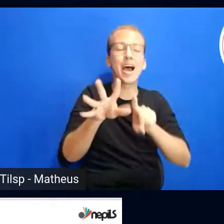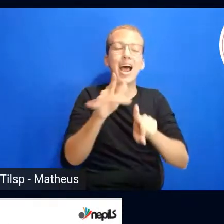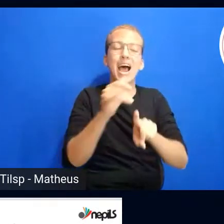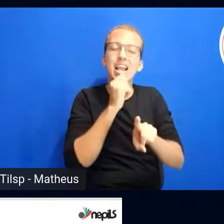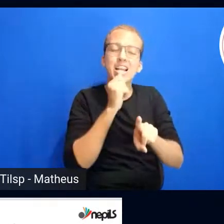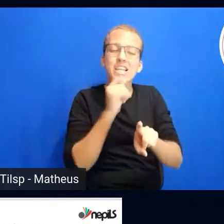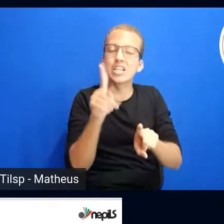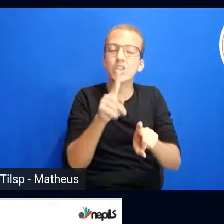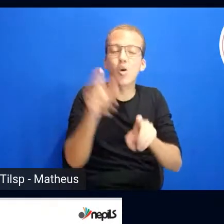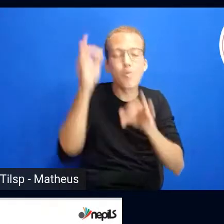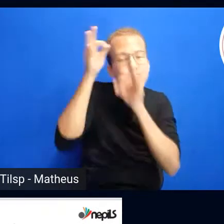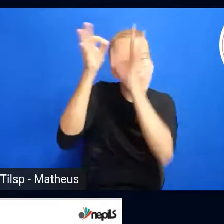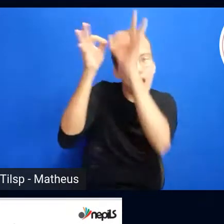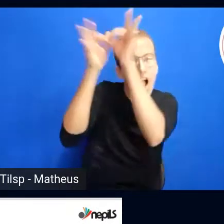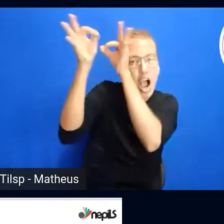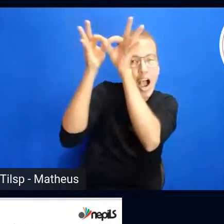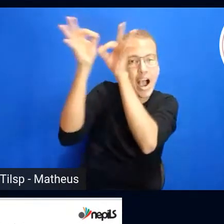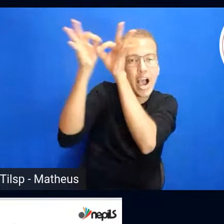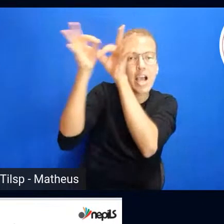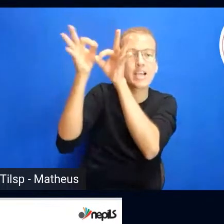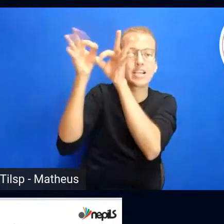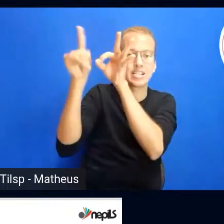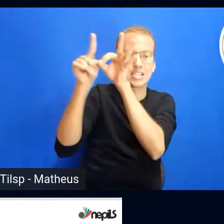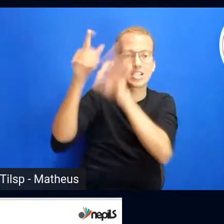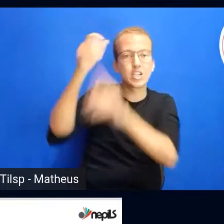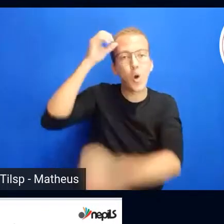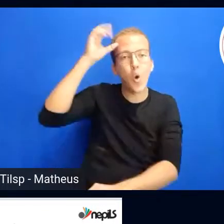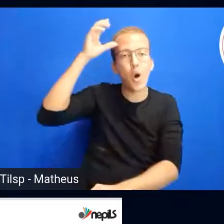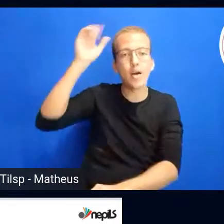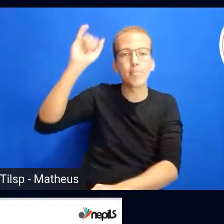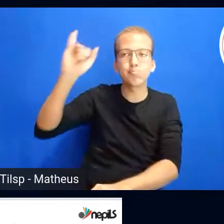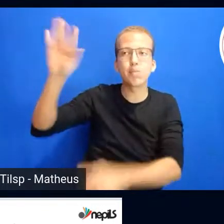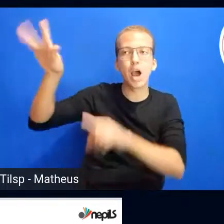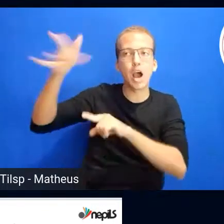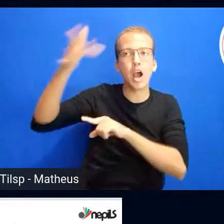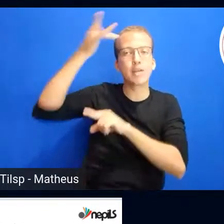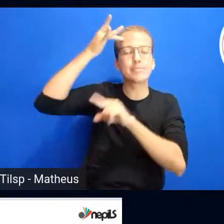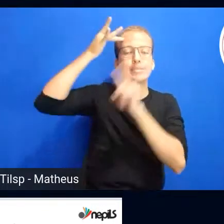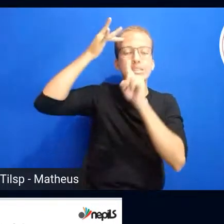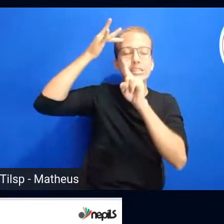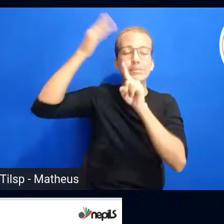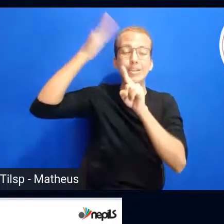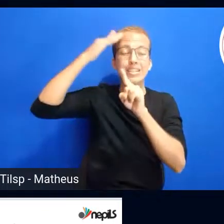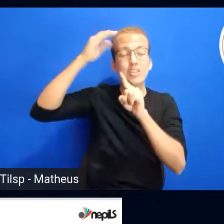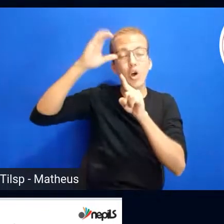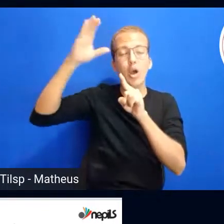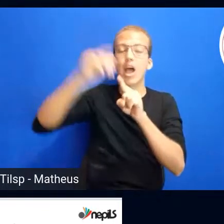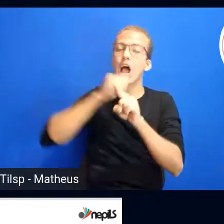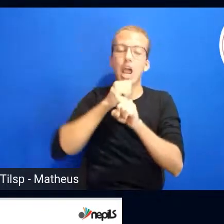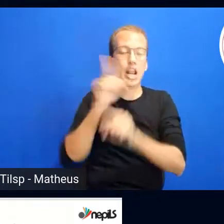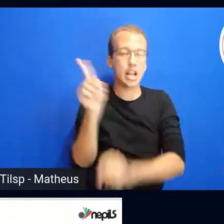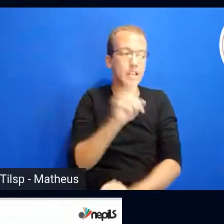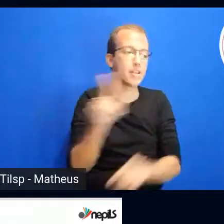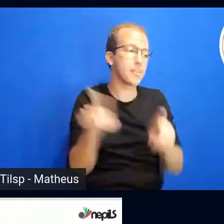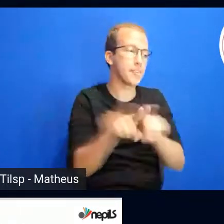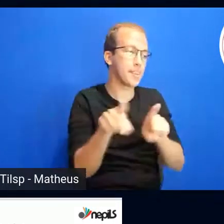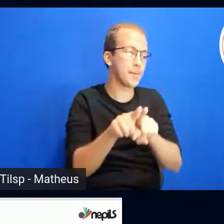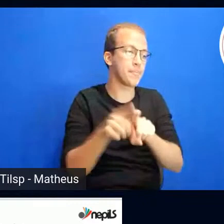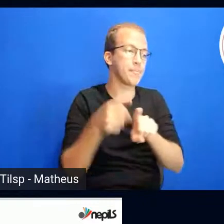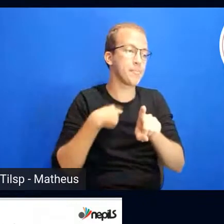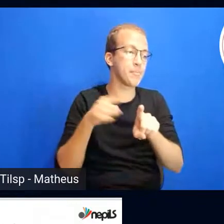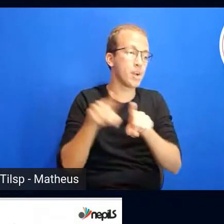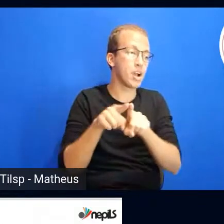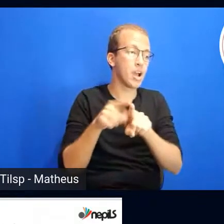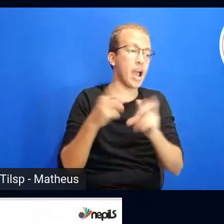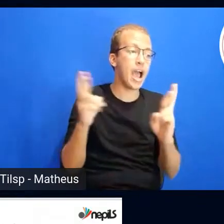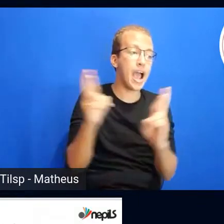procedimento de de conhecimento, né, de aquisição. e a principal que é a correlação imagem discurso também que já